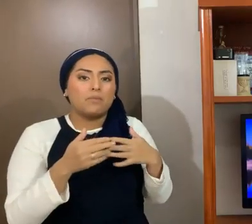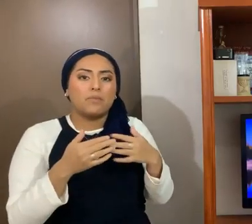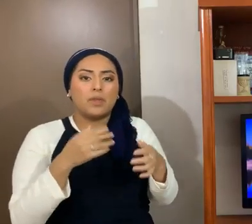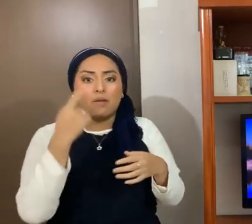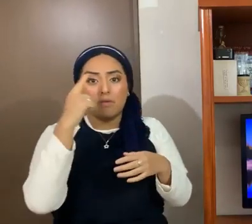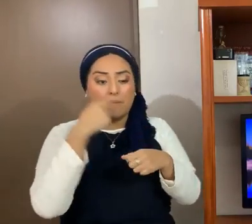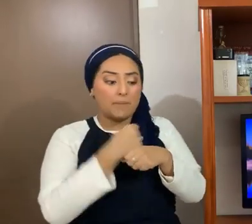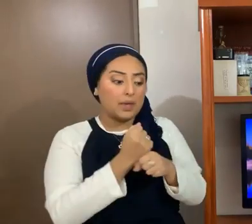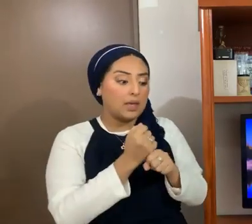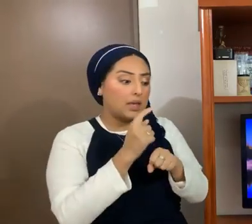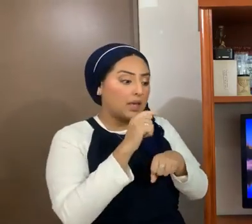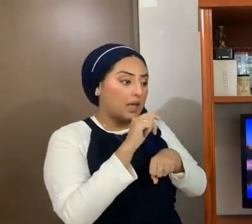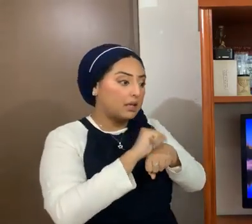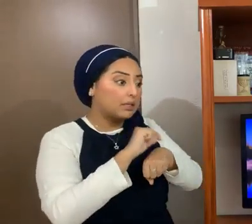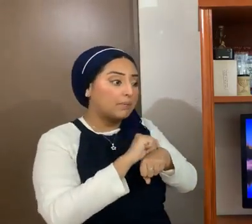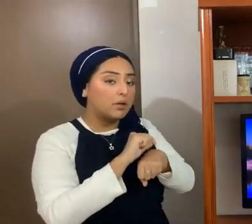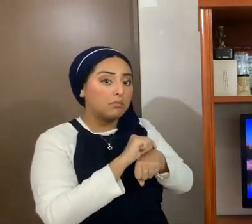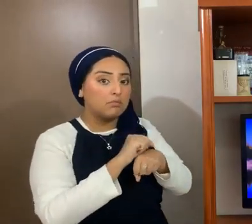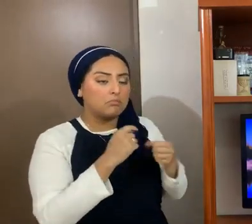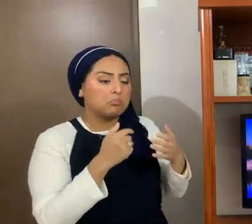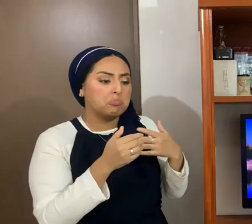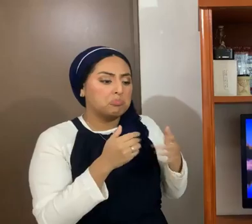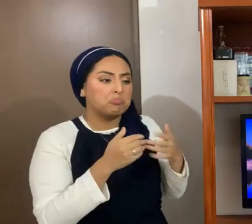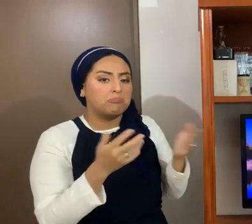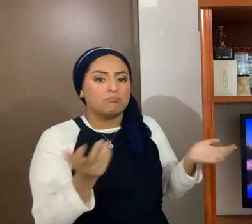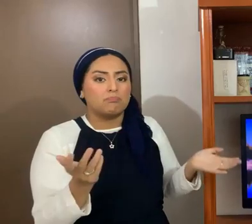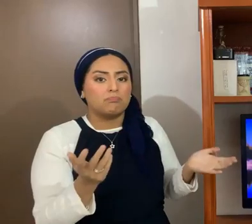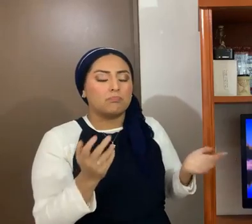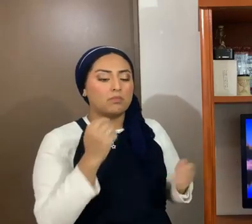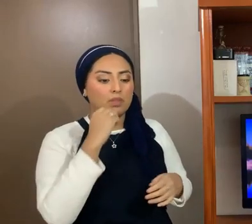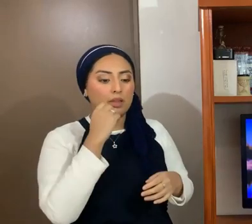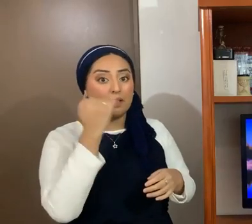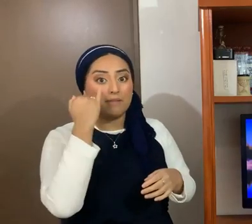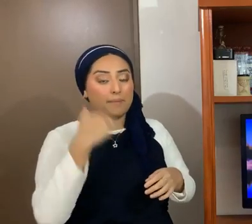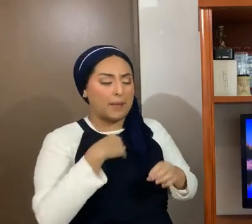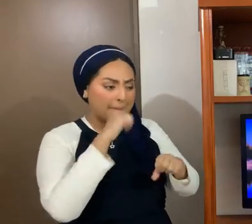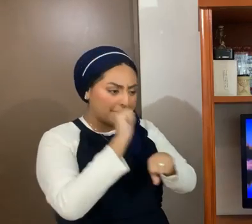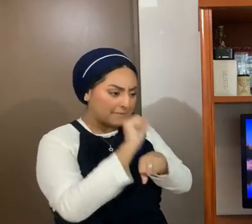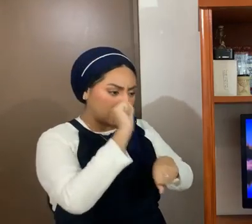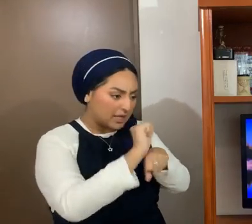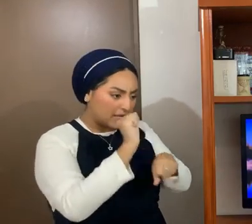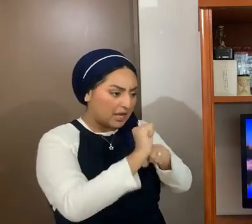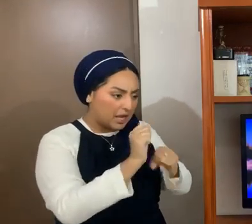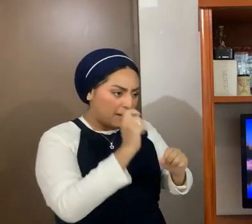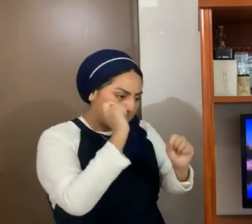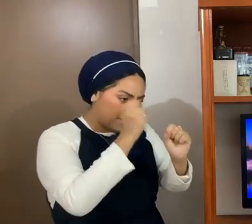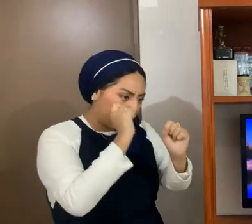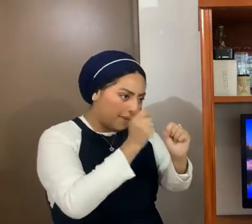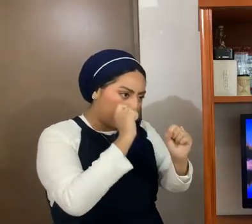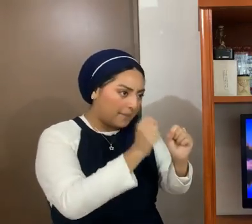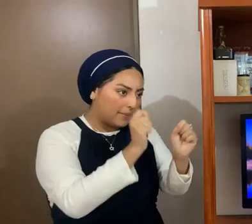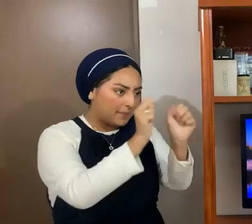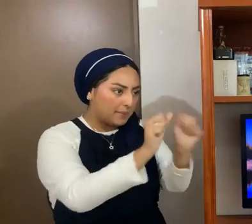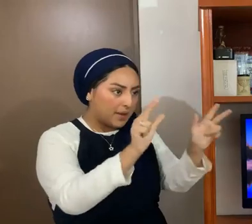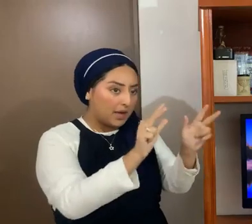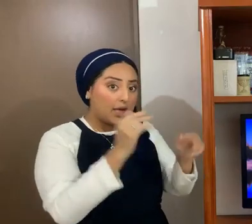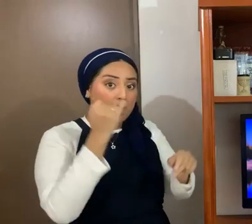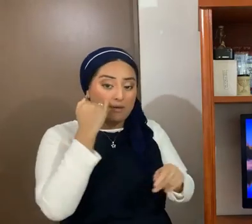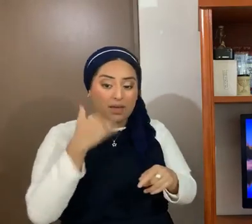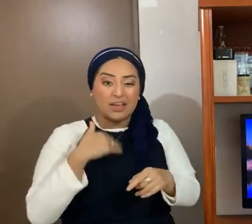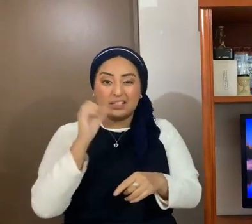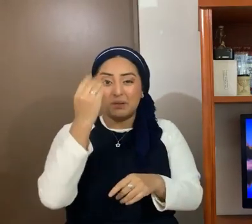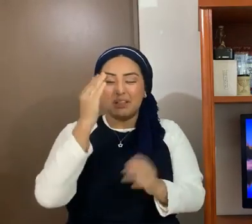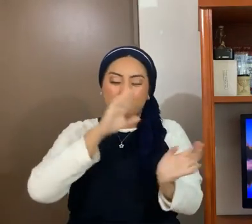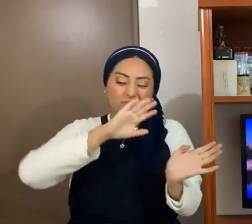serviría hacer un templo, de nada serviría hacer el Mishkan, de nada serviría hacer la menorá y demás, si no se guardara Shabbat. Porque